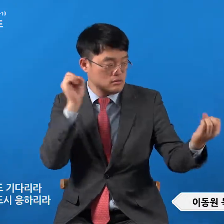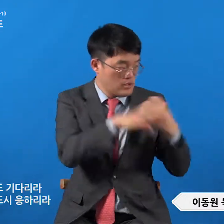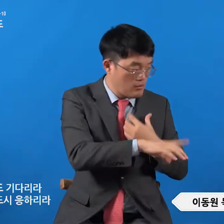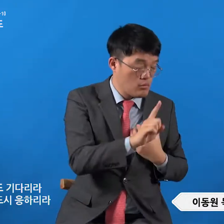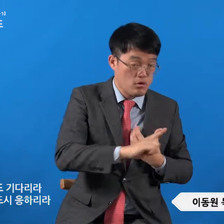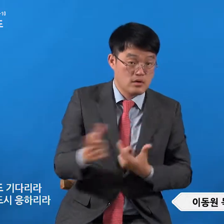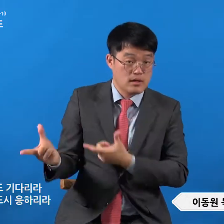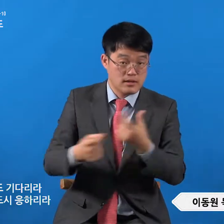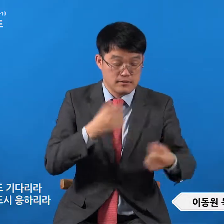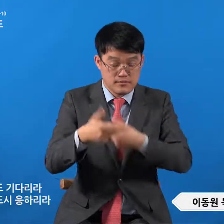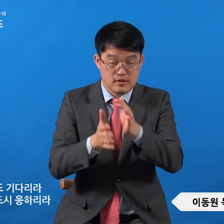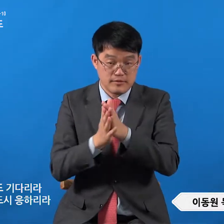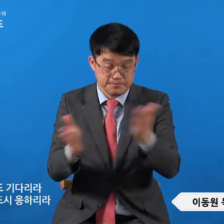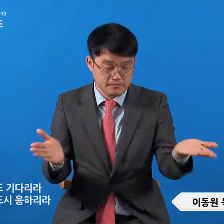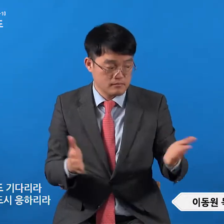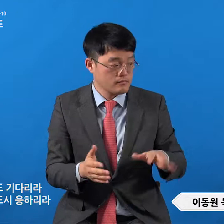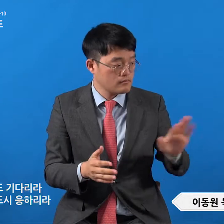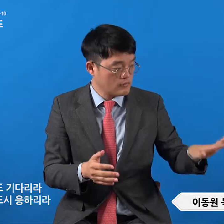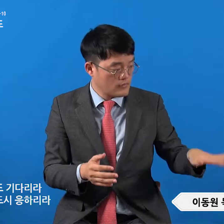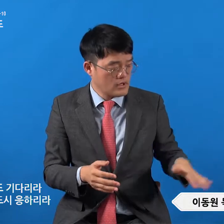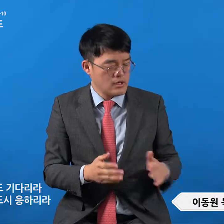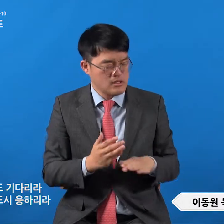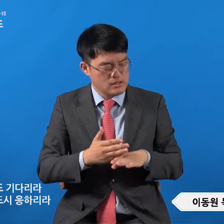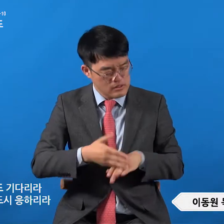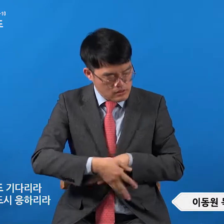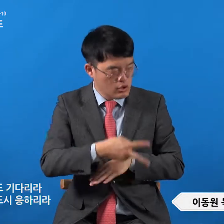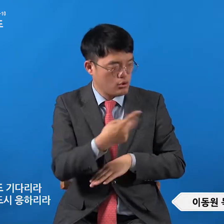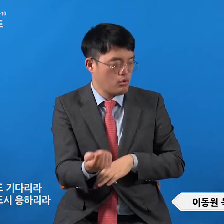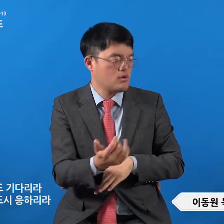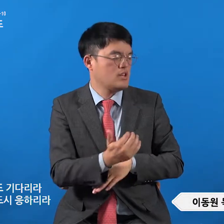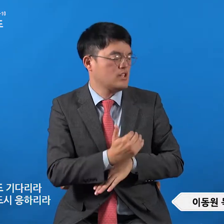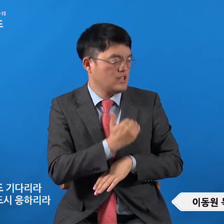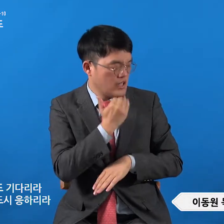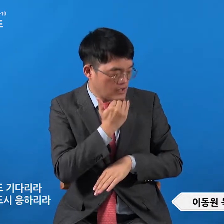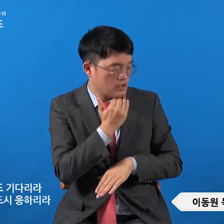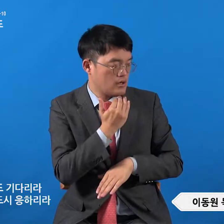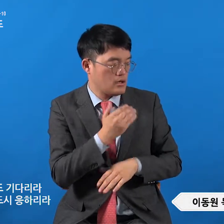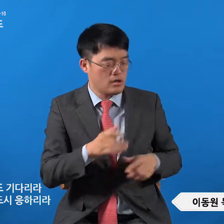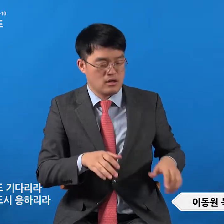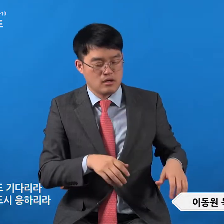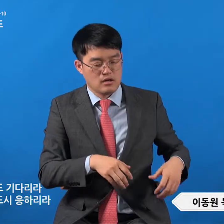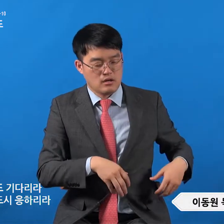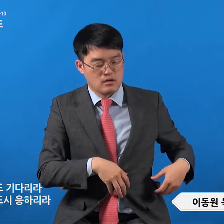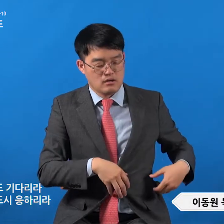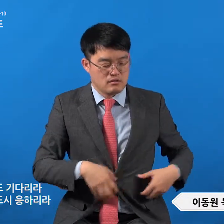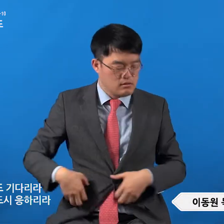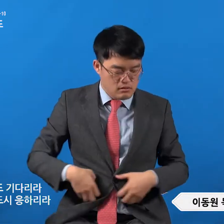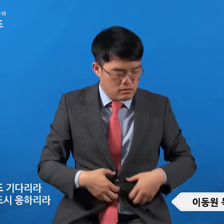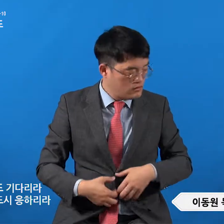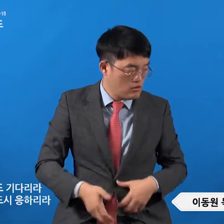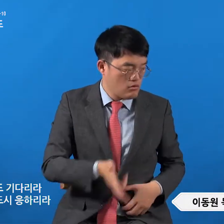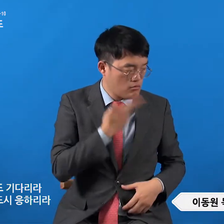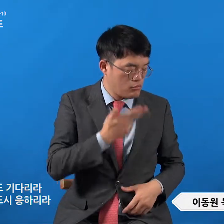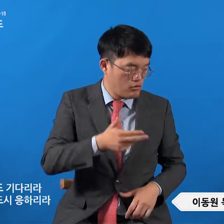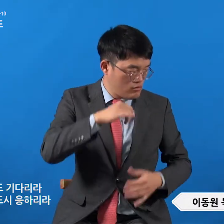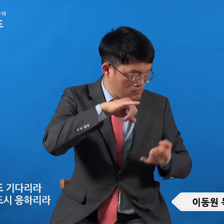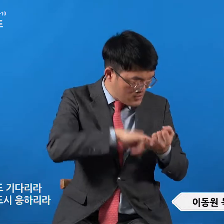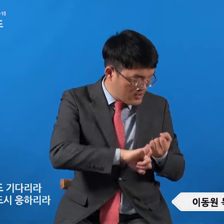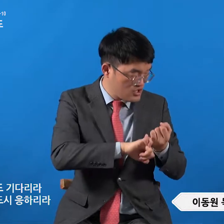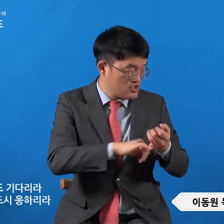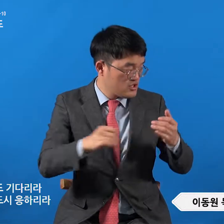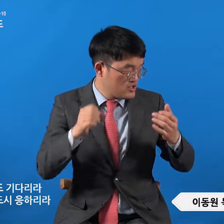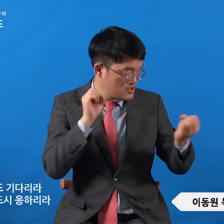같이 읽겠습니다. 시작. 비록 더딜지라도 기다리라. 지체되지 않고 반드시